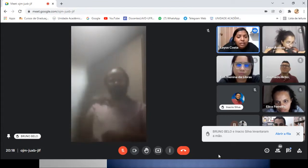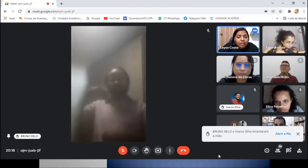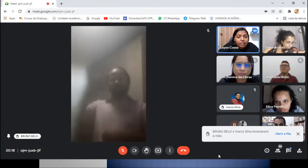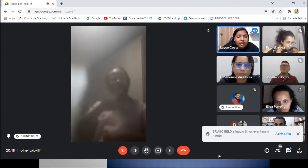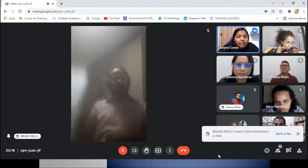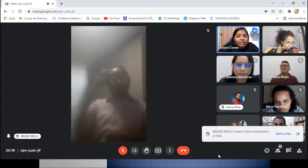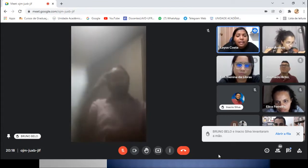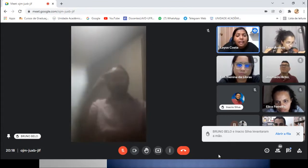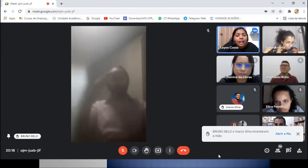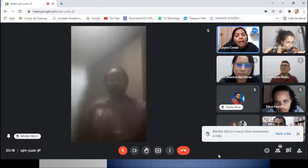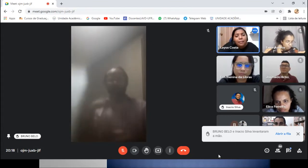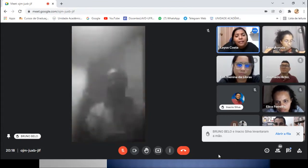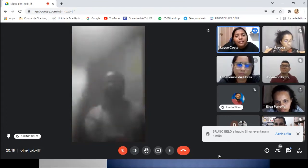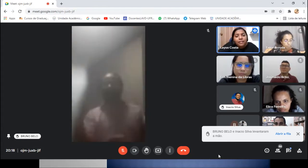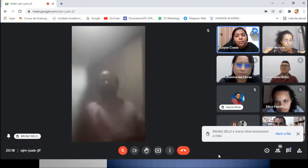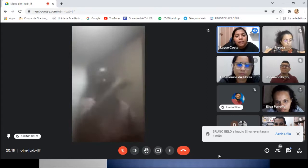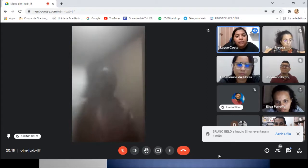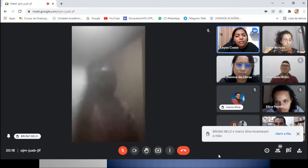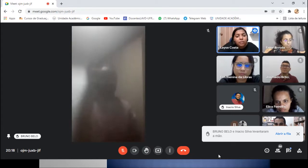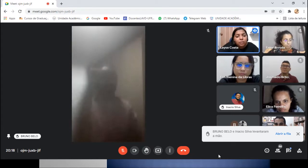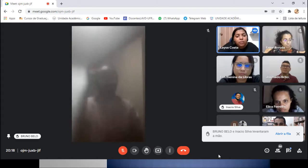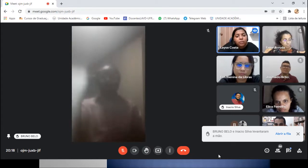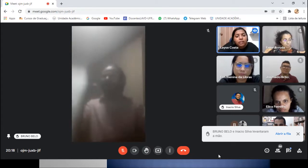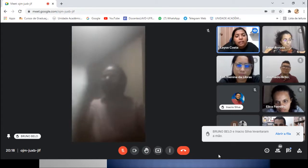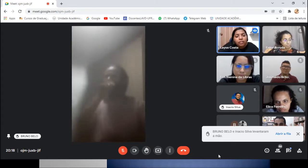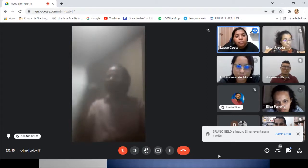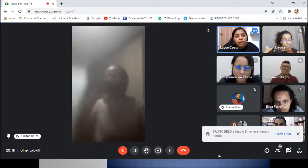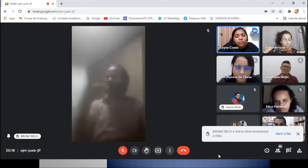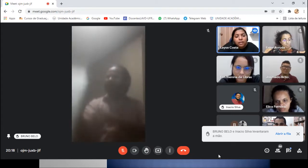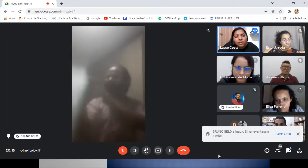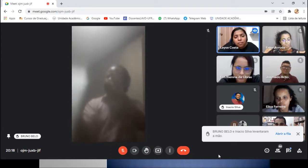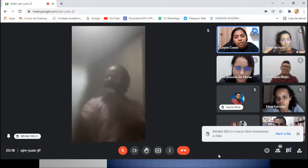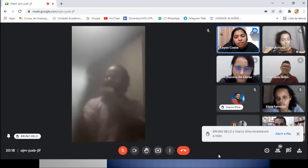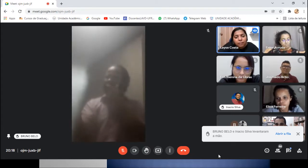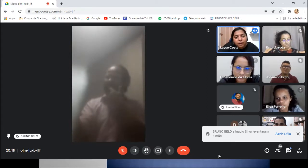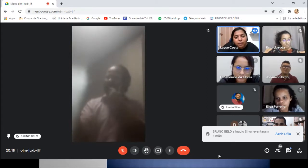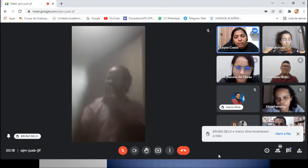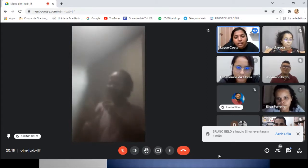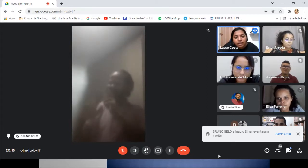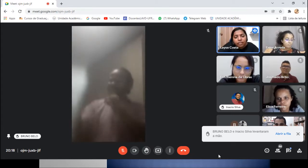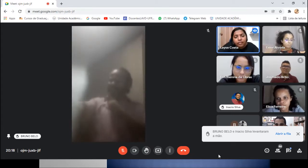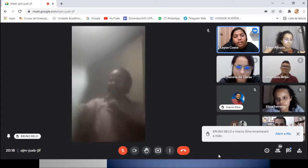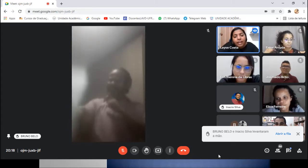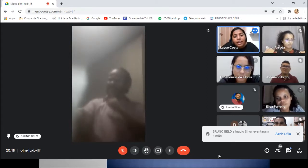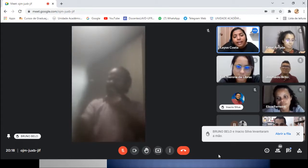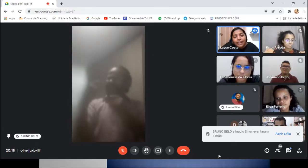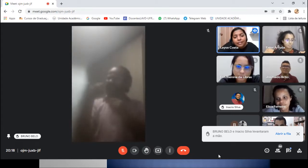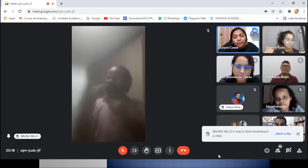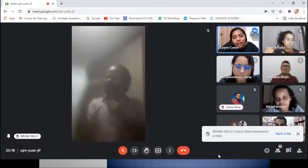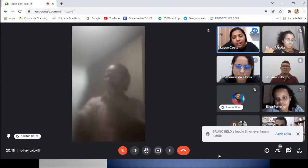Eles crescem aprendendo a sua língua, a sua cultura, então eles mudam para São Paulo, né, para uma outra região, e há esse